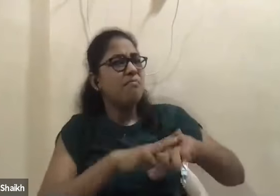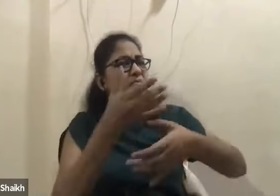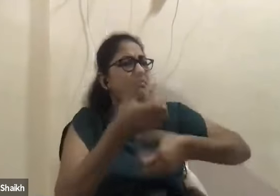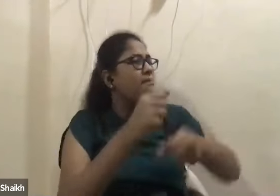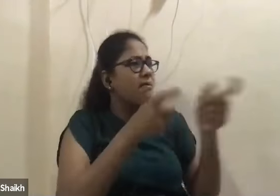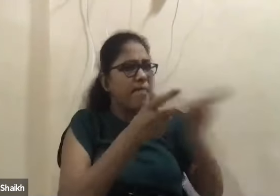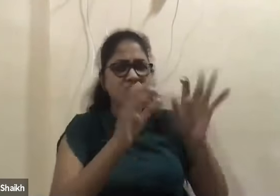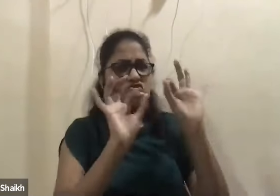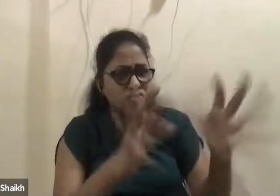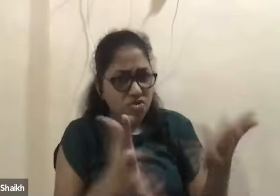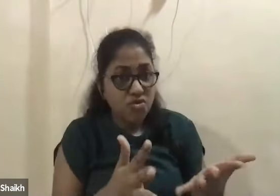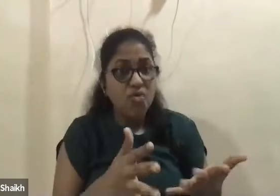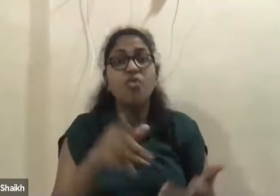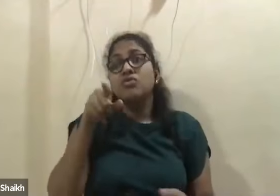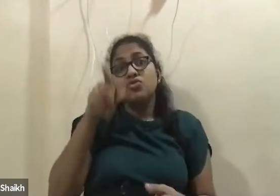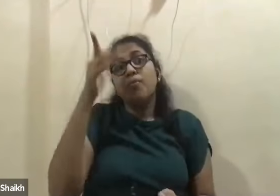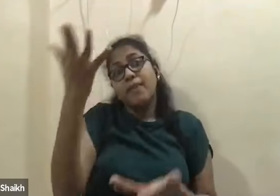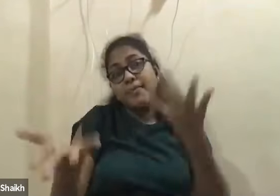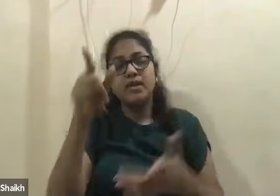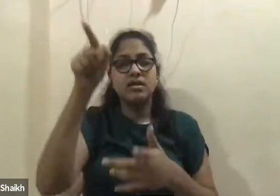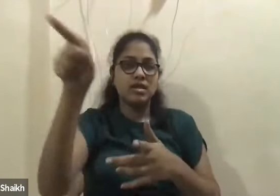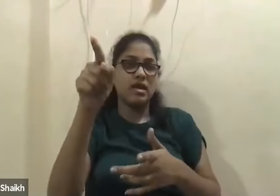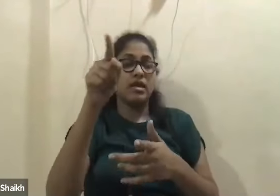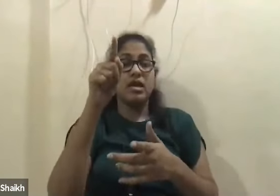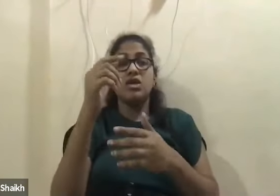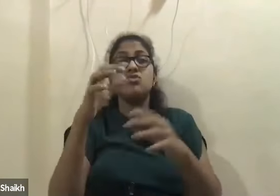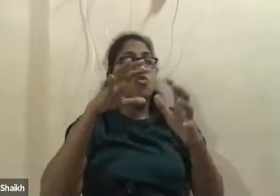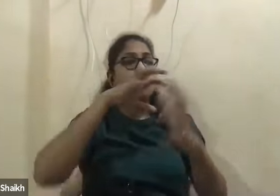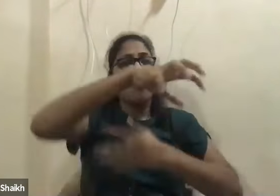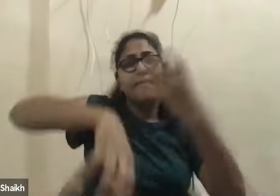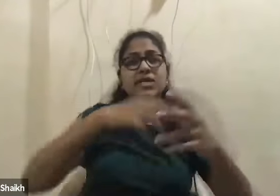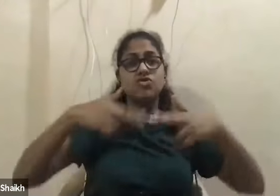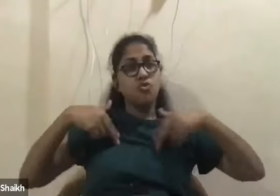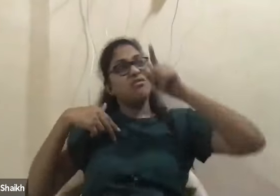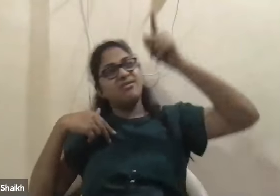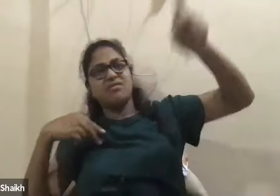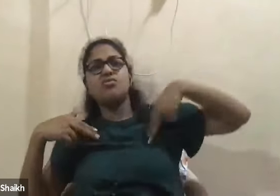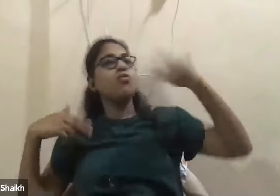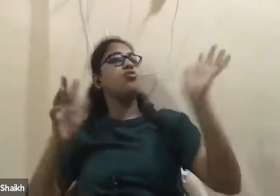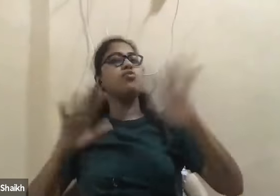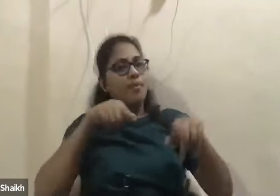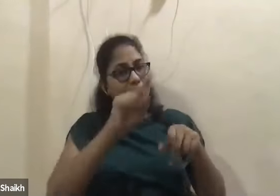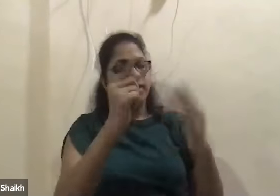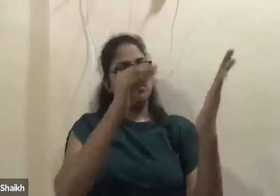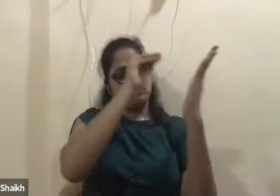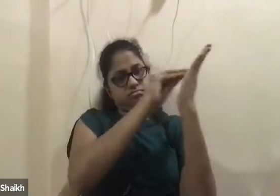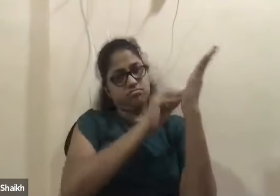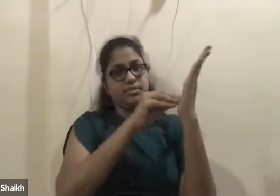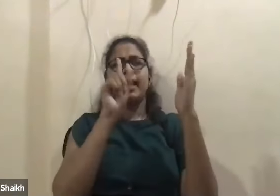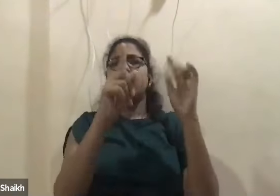trustee can only be removed by decree of a court. तो उतना कॉम्प्लिकेशन में पढ़ने से अच्छा है कि आप उस ट्रस्ट डीड में ही ऐसा एक प्रोविजन डाल दें, so